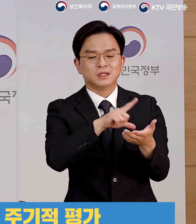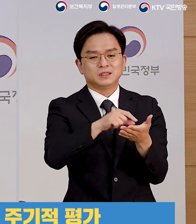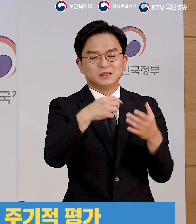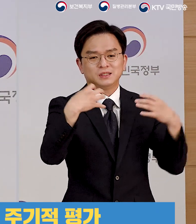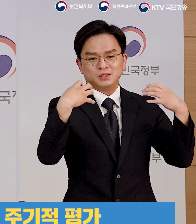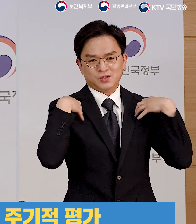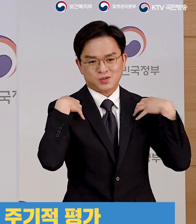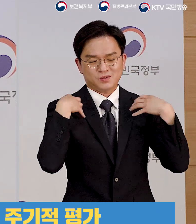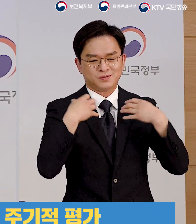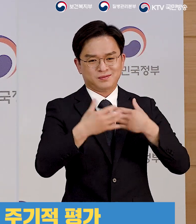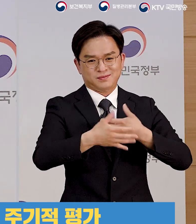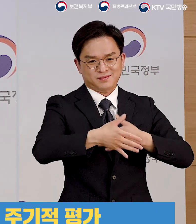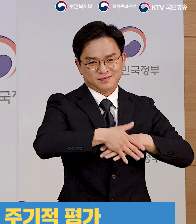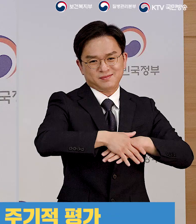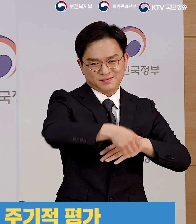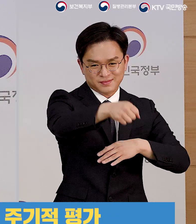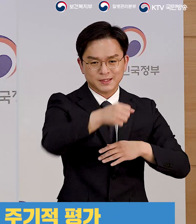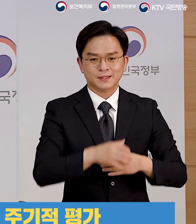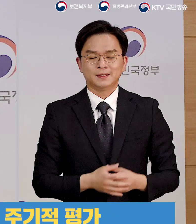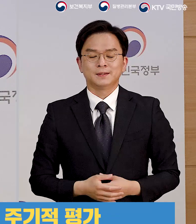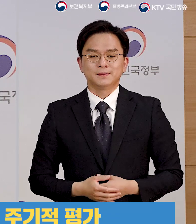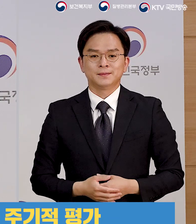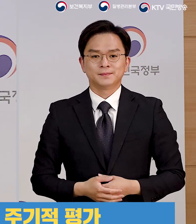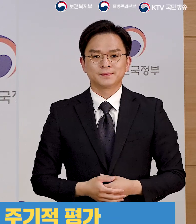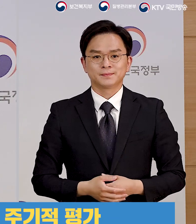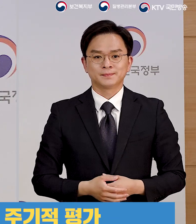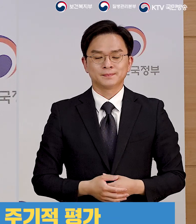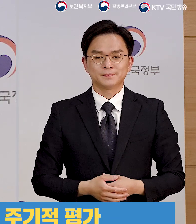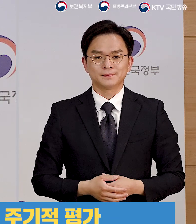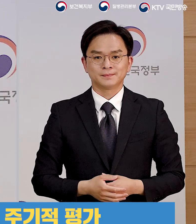협의하여 지역별로 차등화할 수 있습니다.